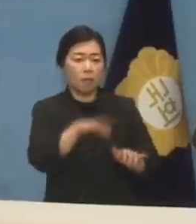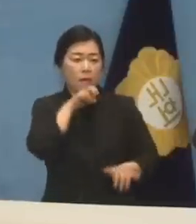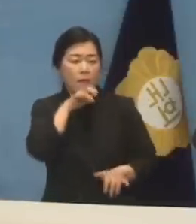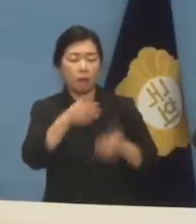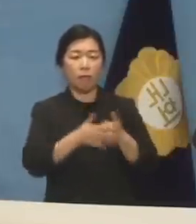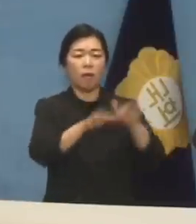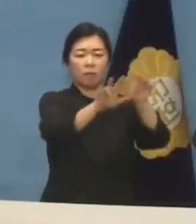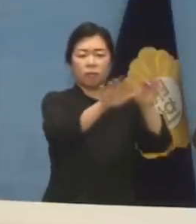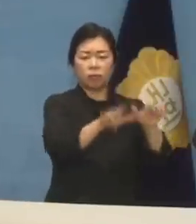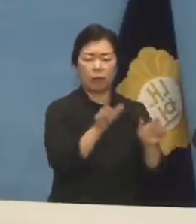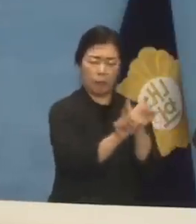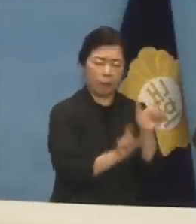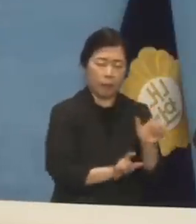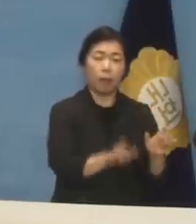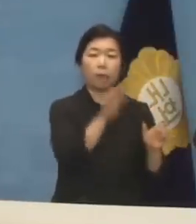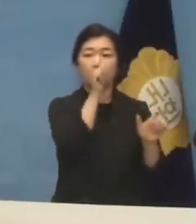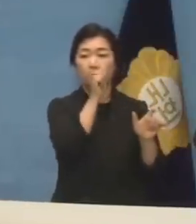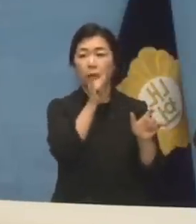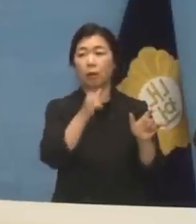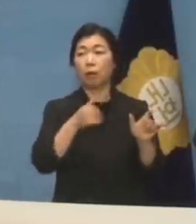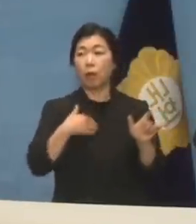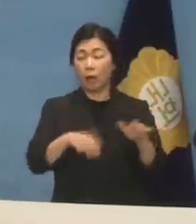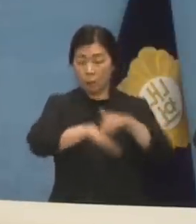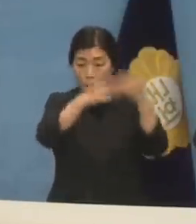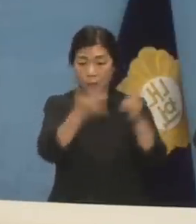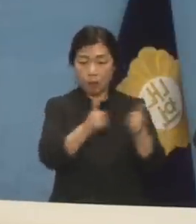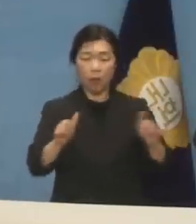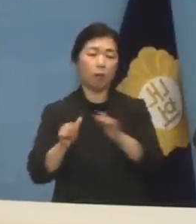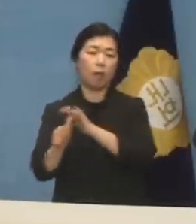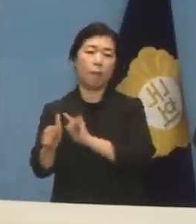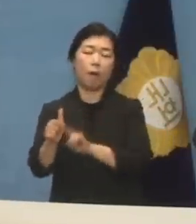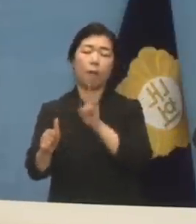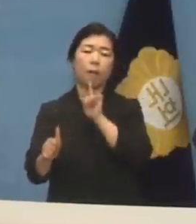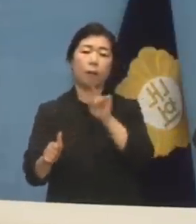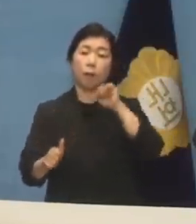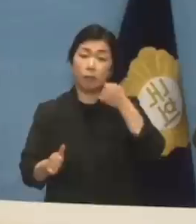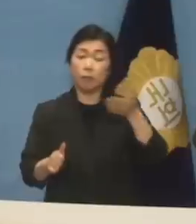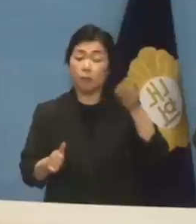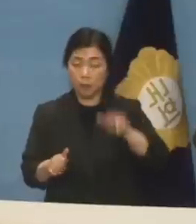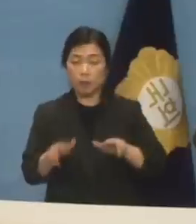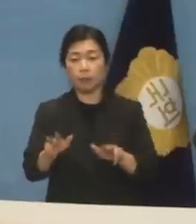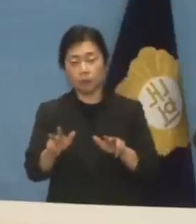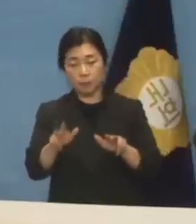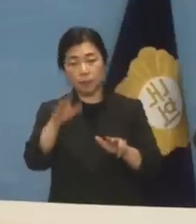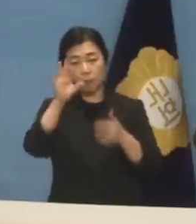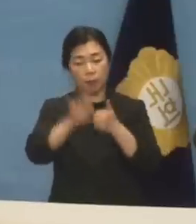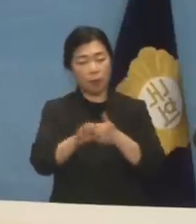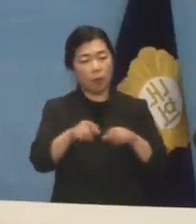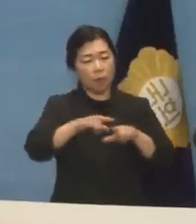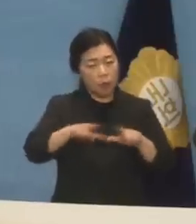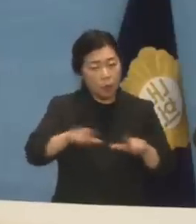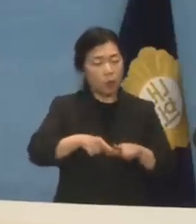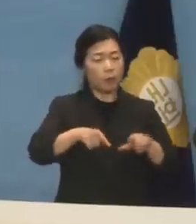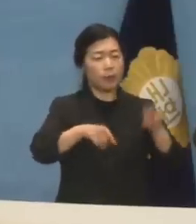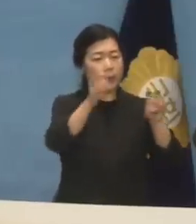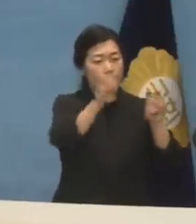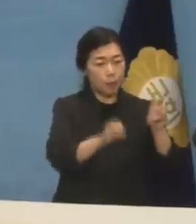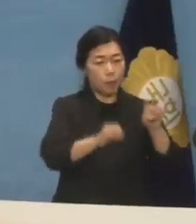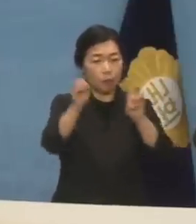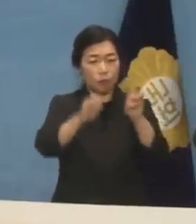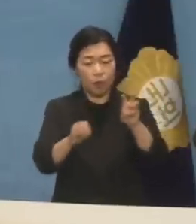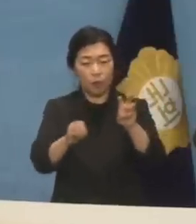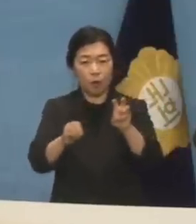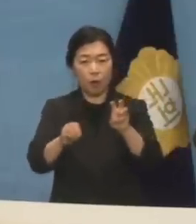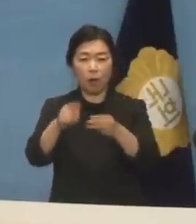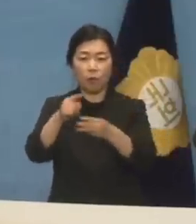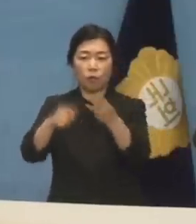있습니다. 저희가 감히 모든 국민을 대표한다고 말할 수 없습니다. 여전히 지표상으로도 20, 30%의 국민들께서는